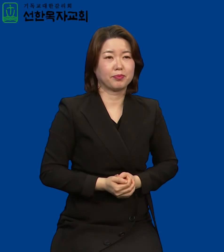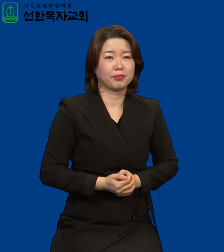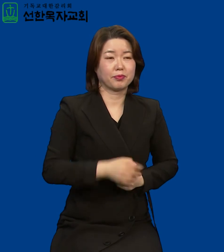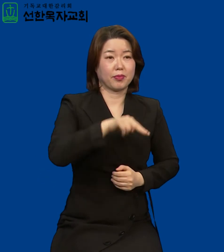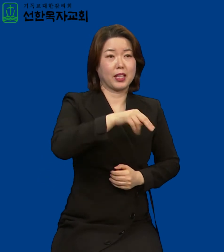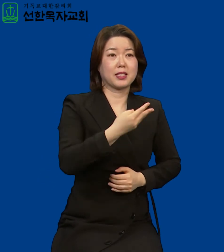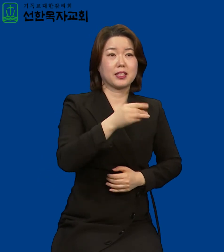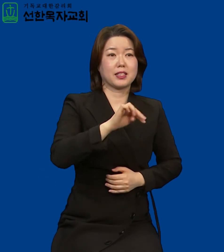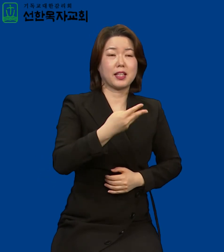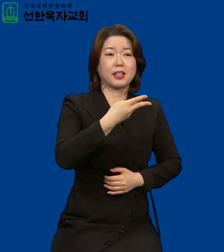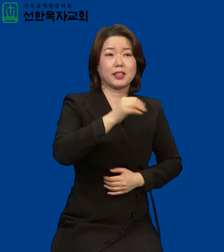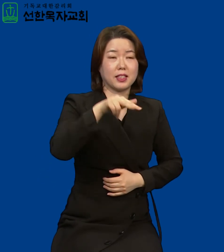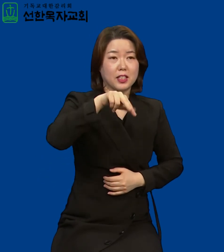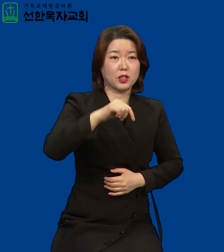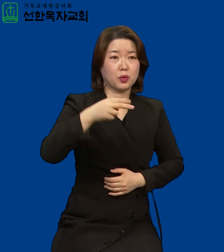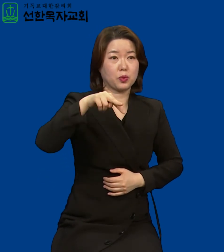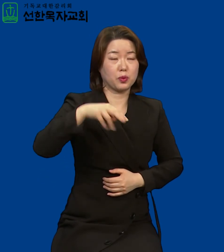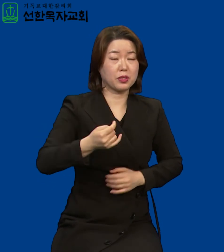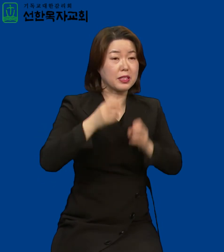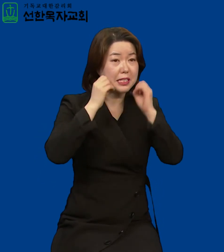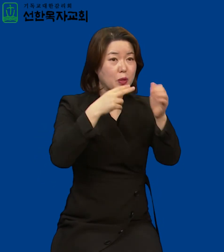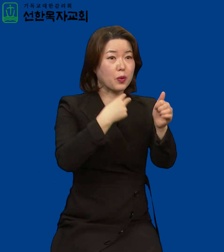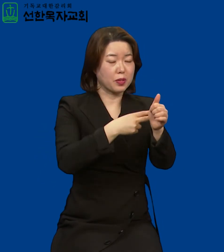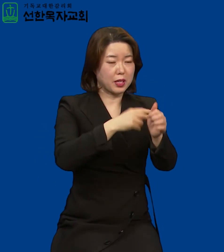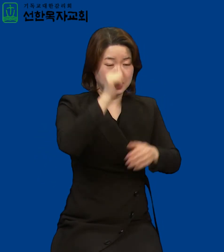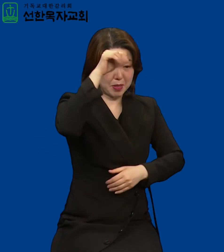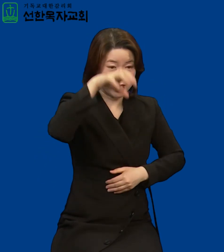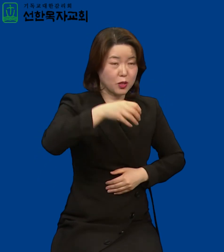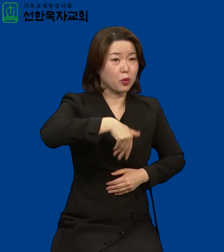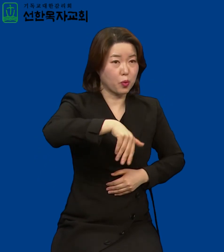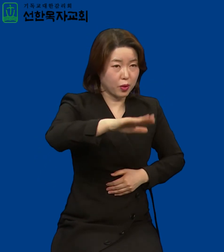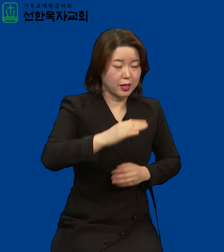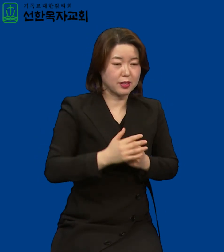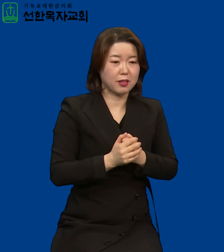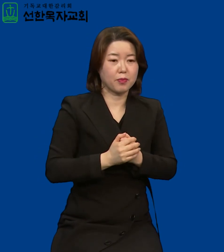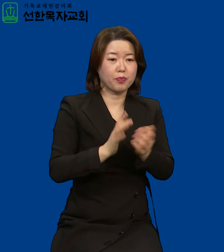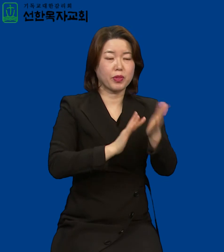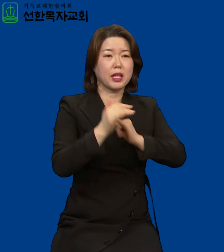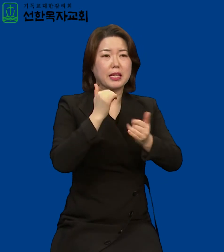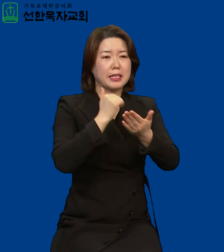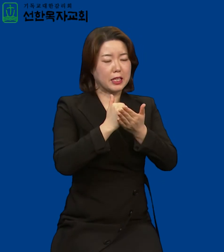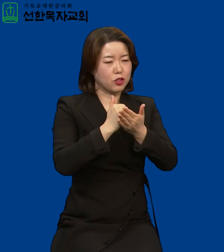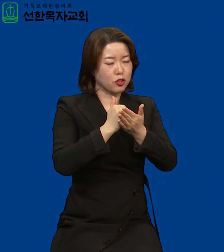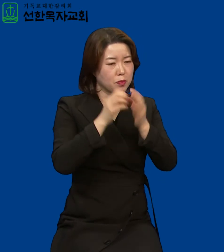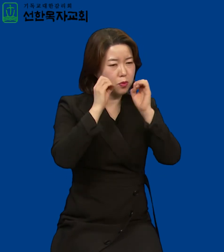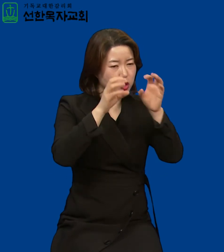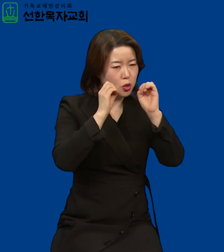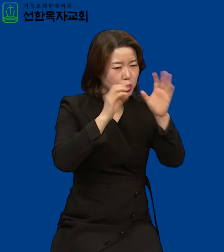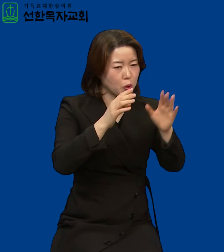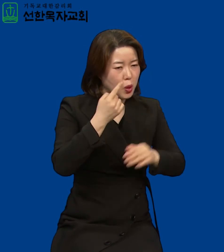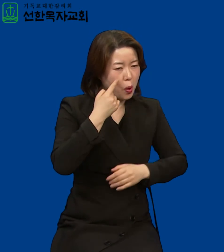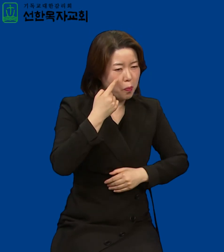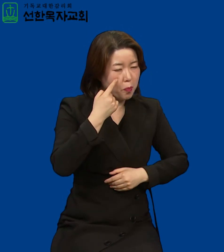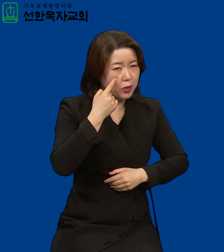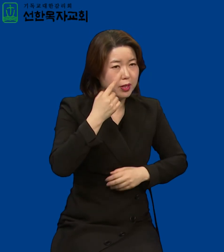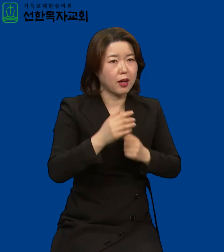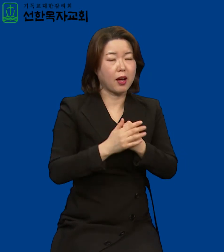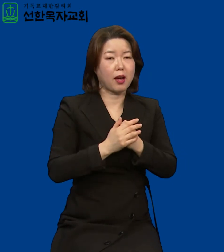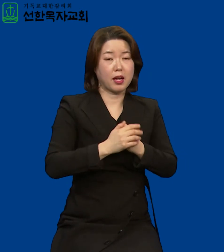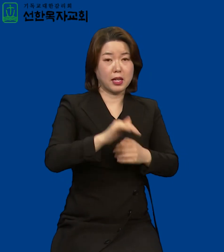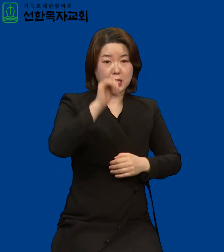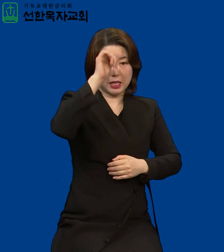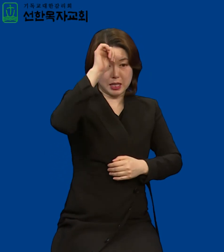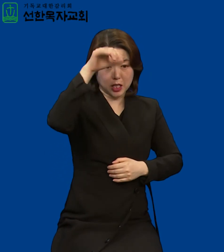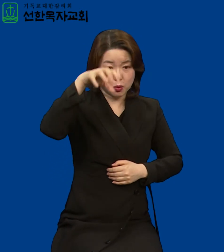스탠리 존스 선교사님이 인도로 가서 거기서 예수님을 전하려고 해보니까 예수님이 인도의 그 길을